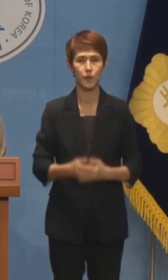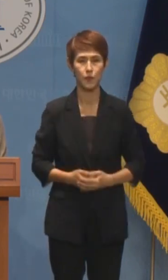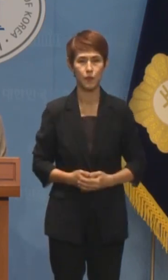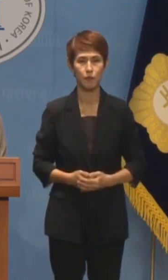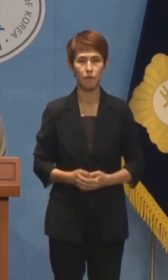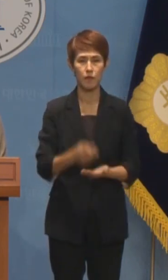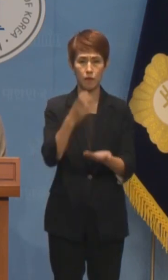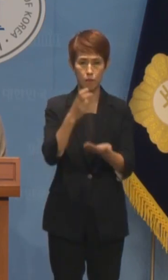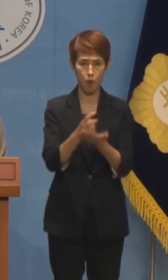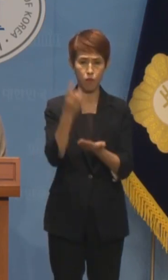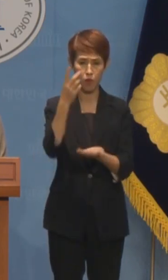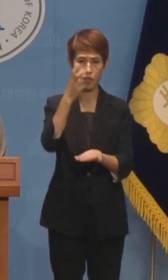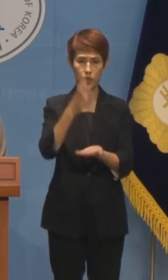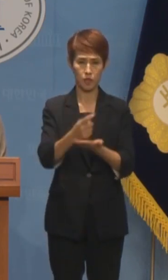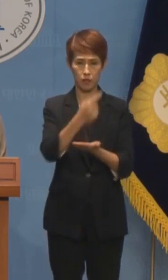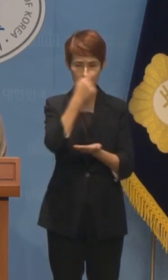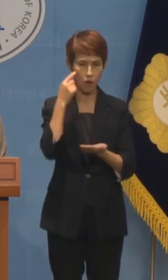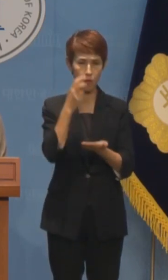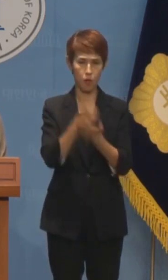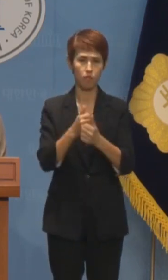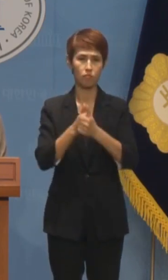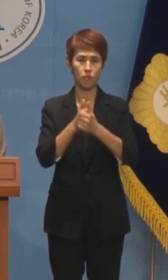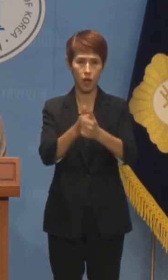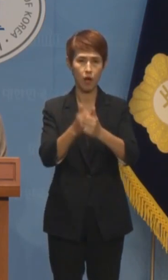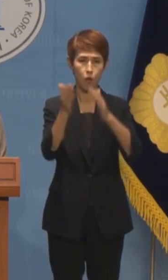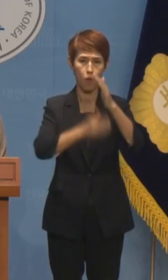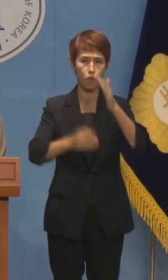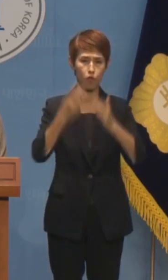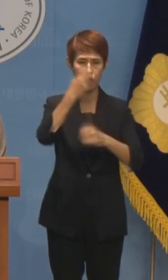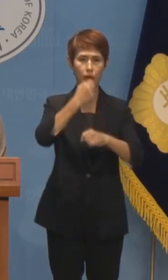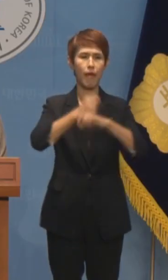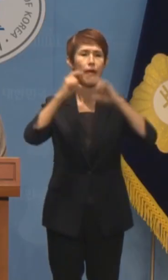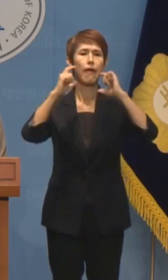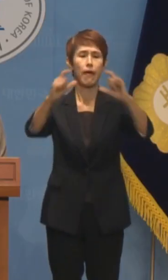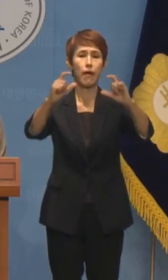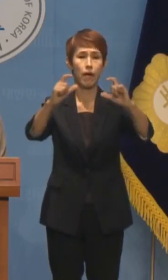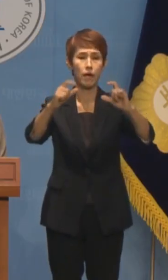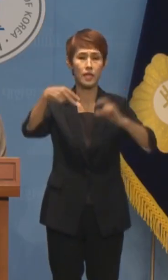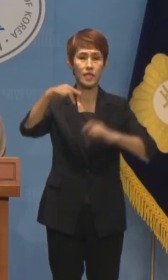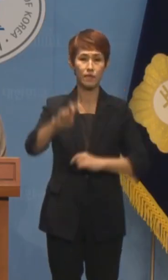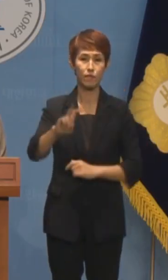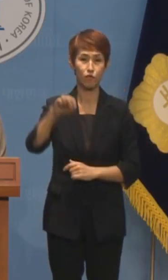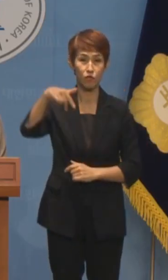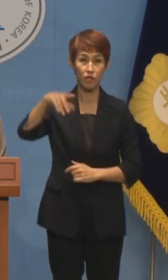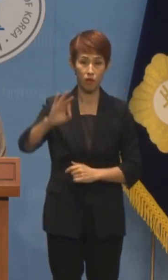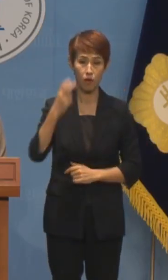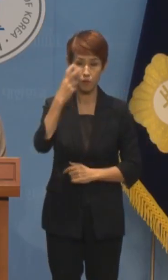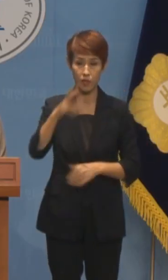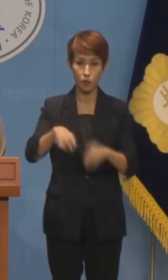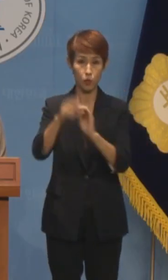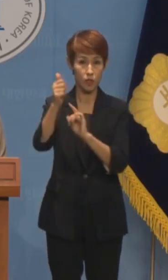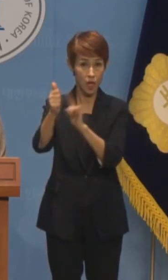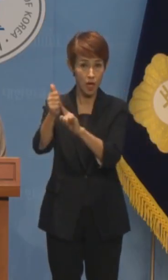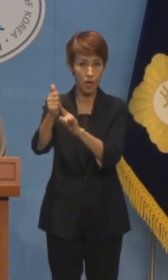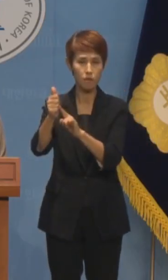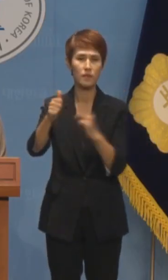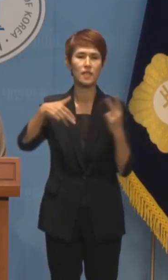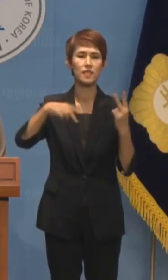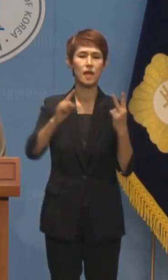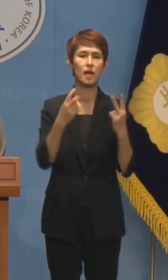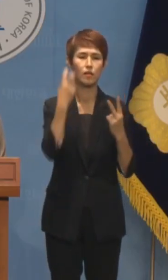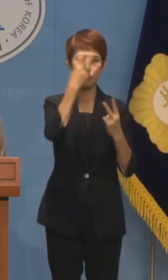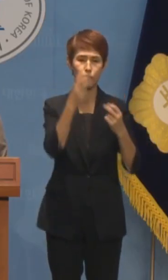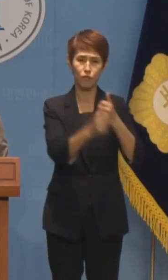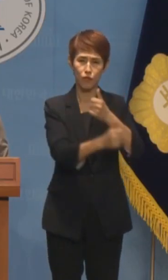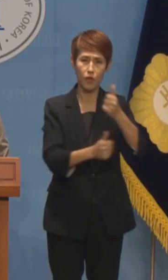법과 원칙, 증거와 법리에 따른 공정한 수사를 천명했던 심우정 검찰총장은 2차 수심위